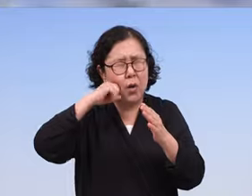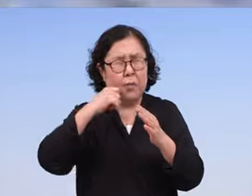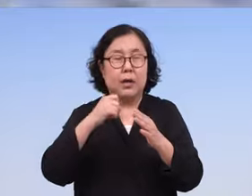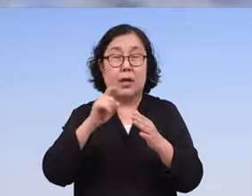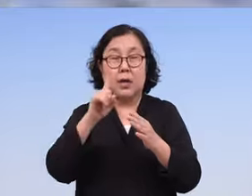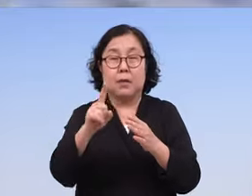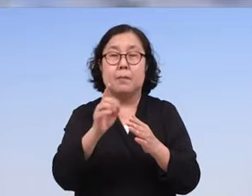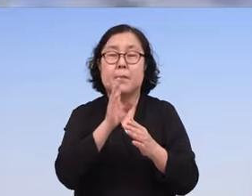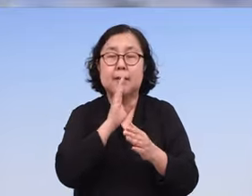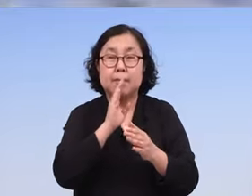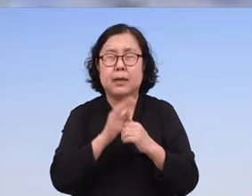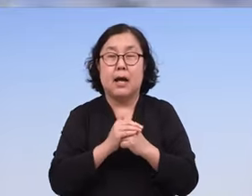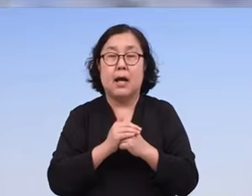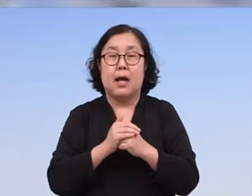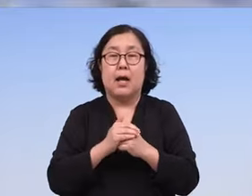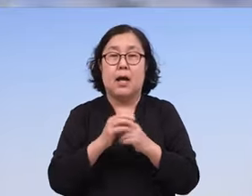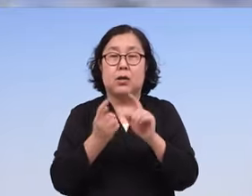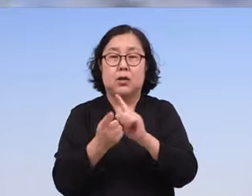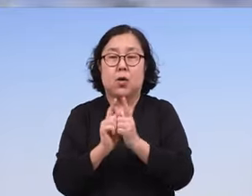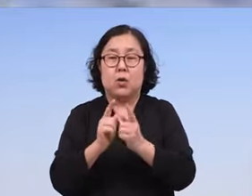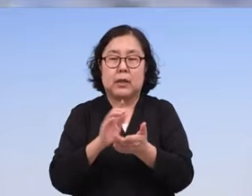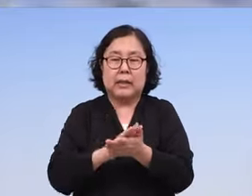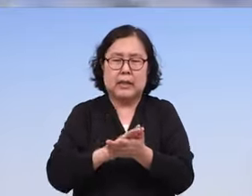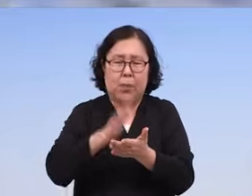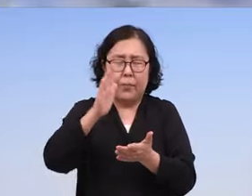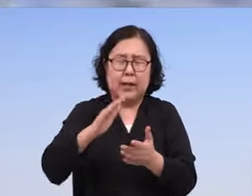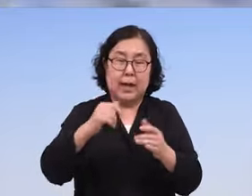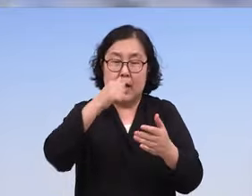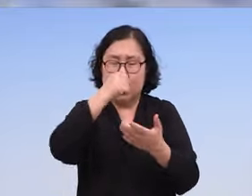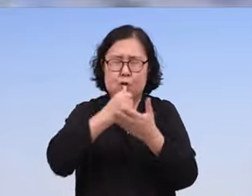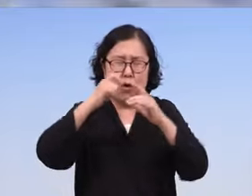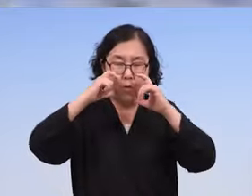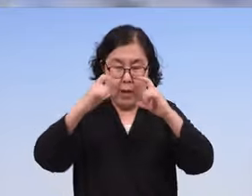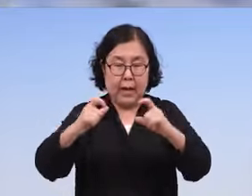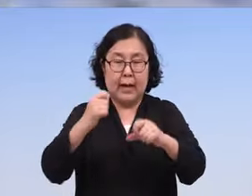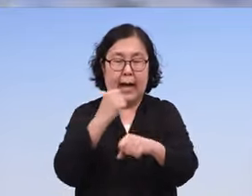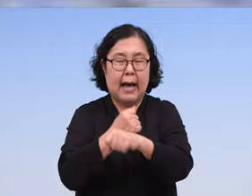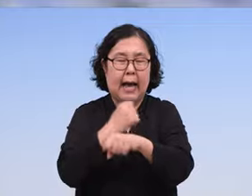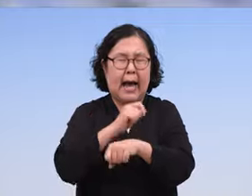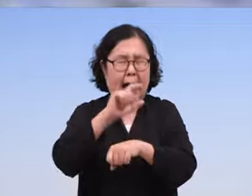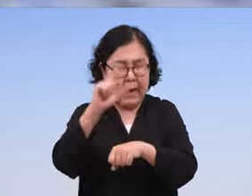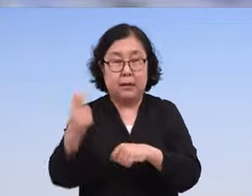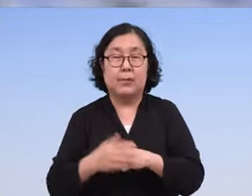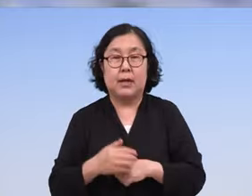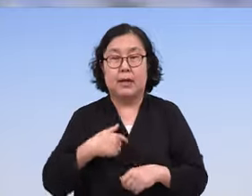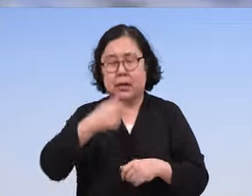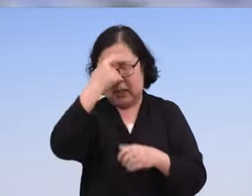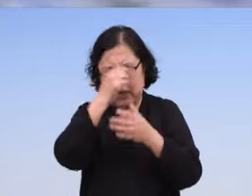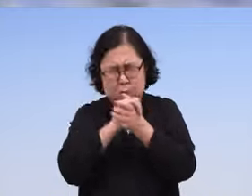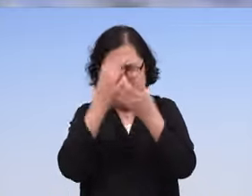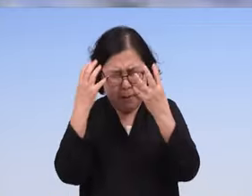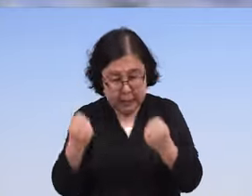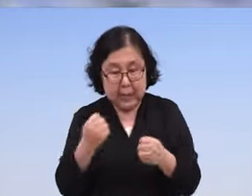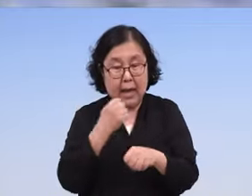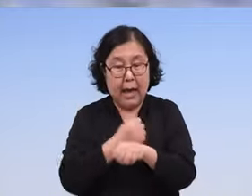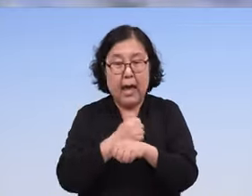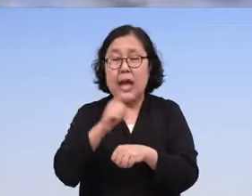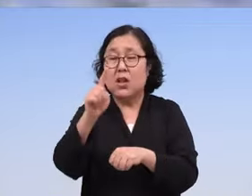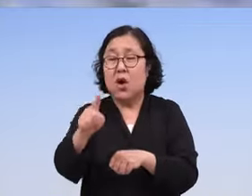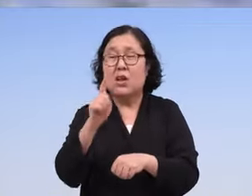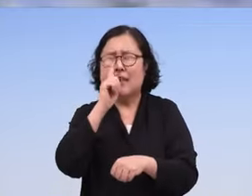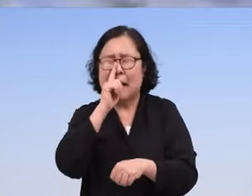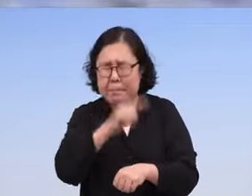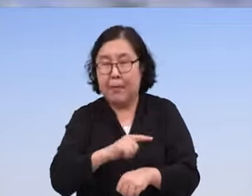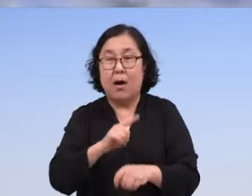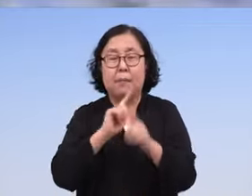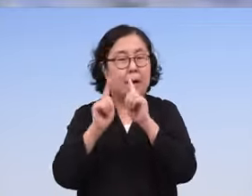사람들도 서로 뜨겁게 정죄할지니가 아닙니다. 나 기도 많이 하는 사람이에요. 그러면서 정죄하잖아요.